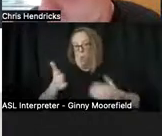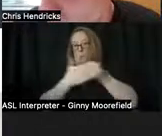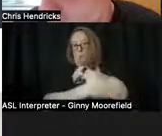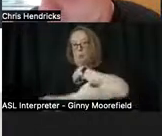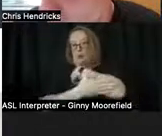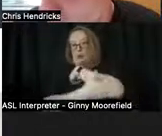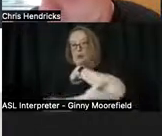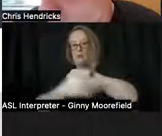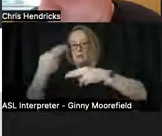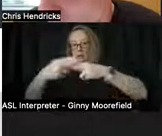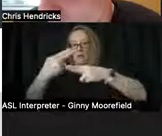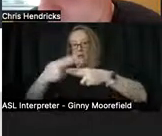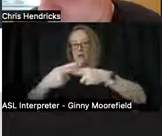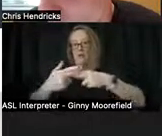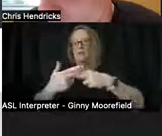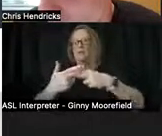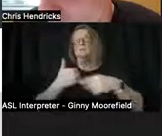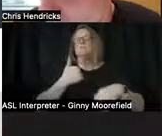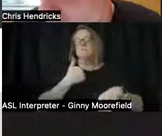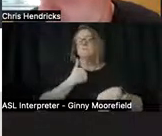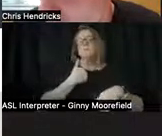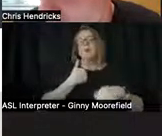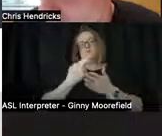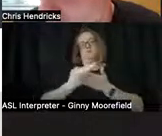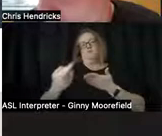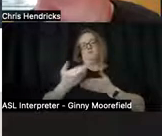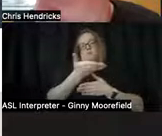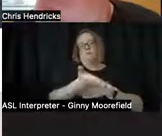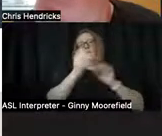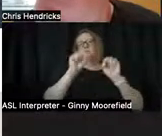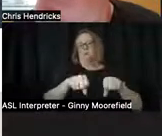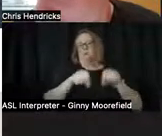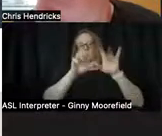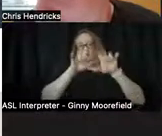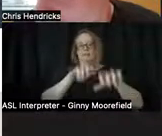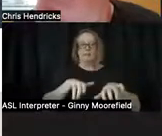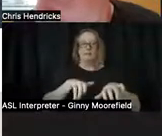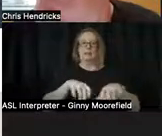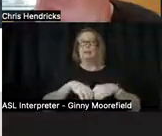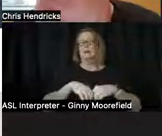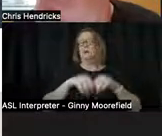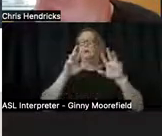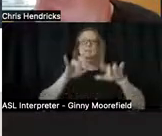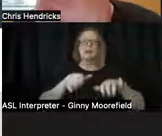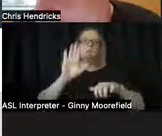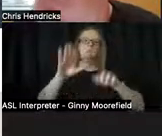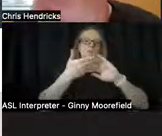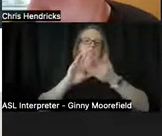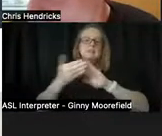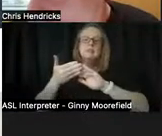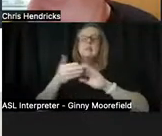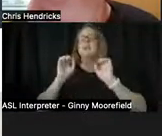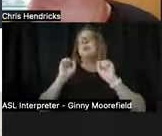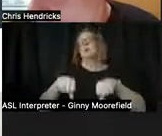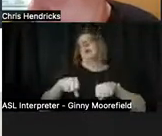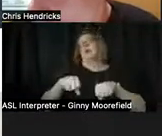qué condado vivimos entonces hay recursos que están disponibles lo pueden poner en Google pueden